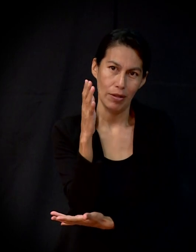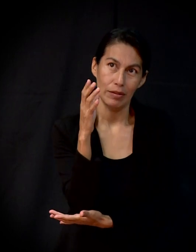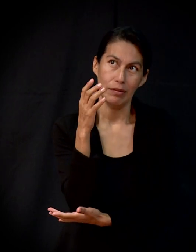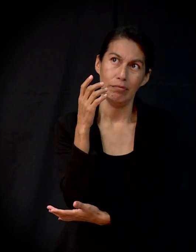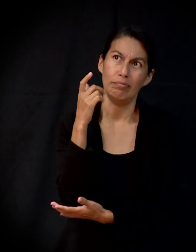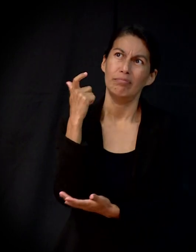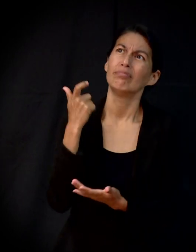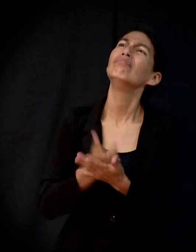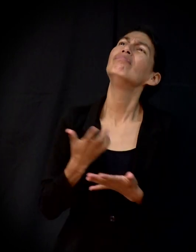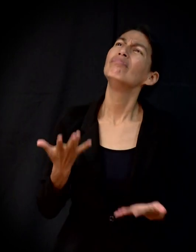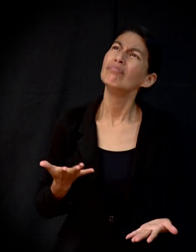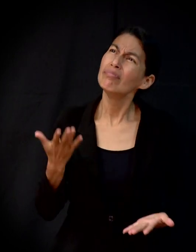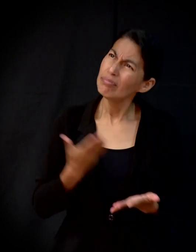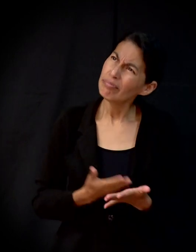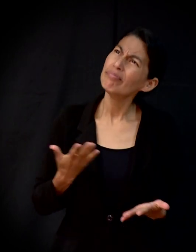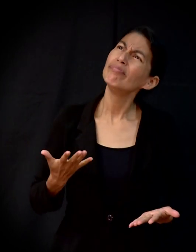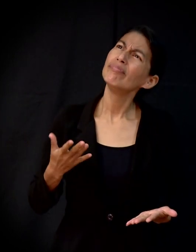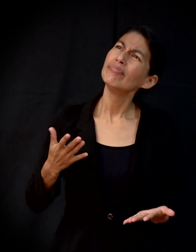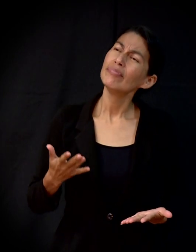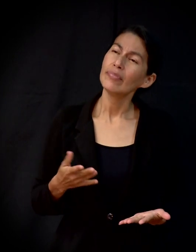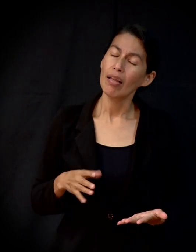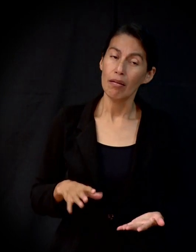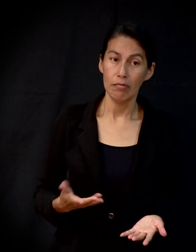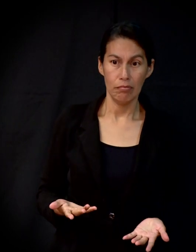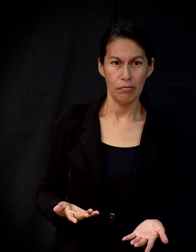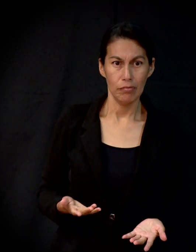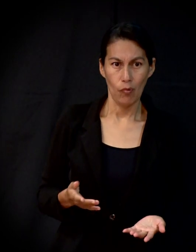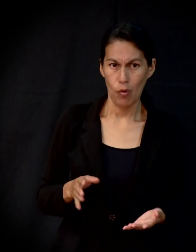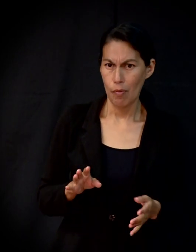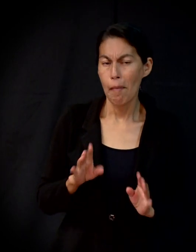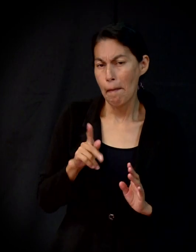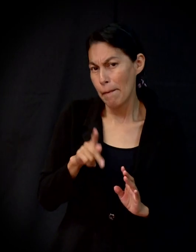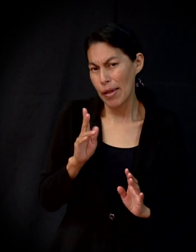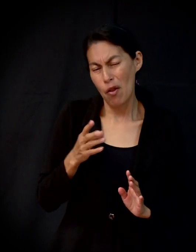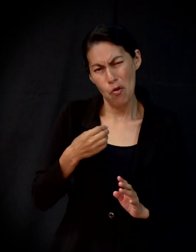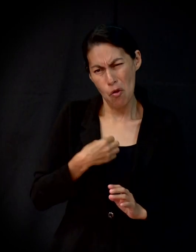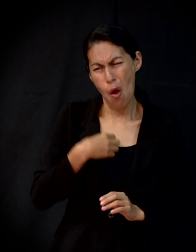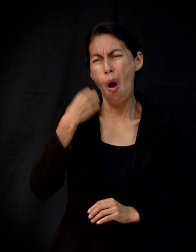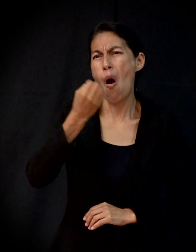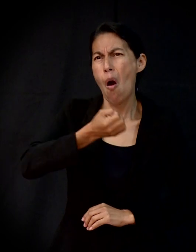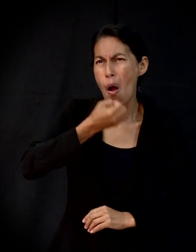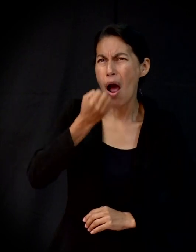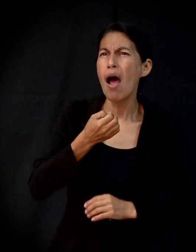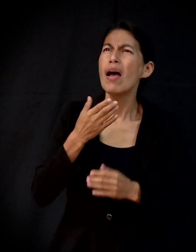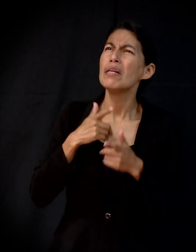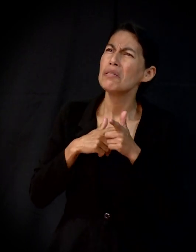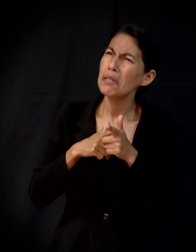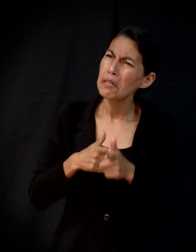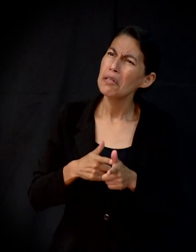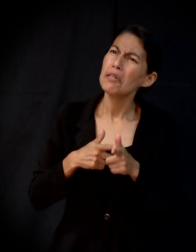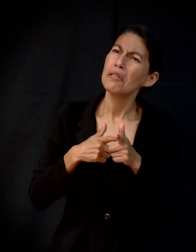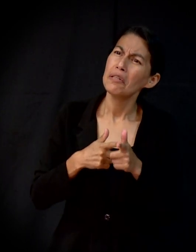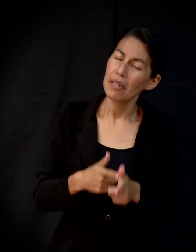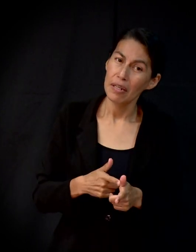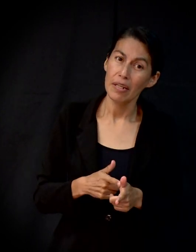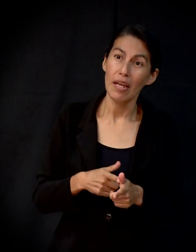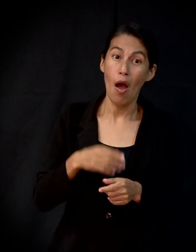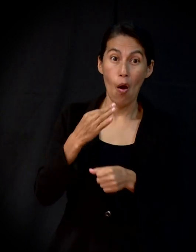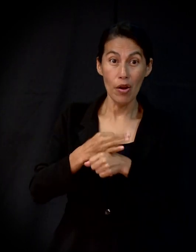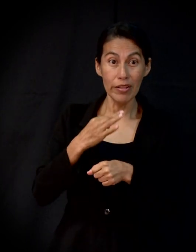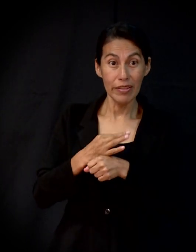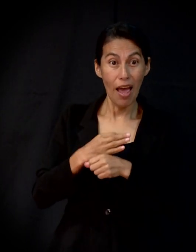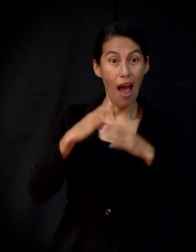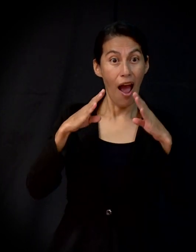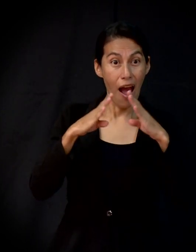mucho que sí. Pero aún así, Jexi, yo seguí orando por esto. Y